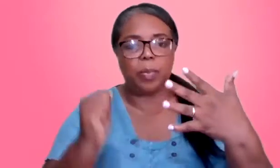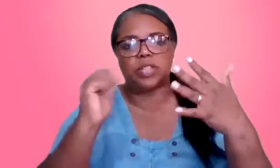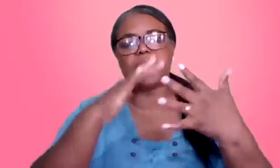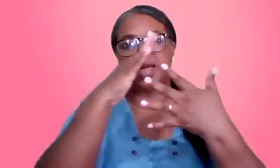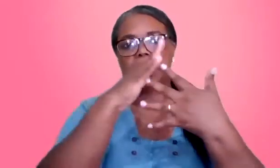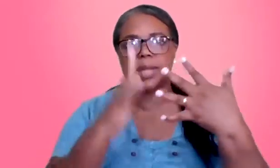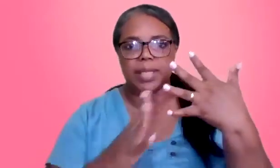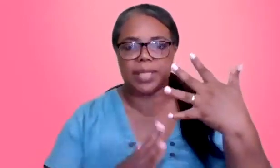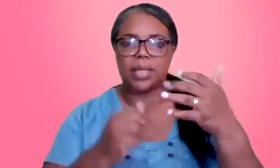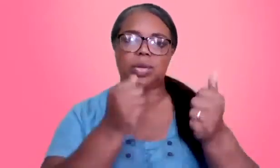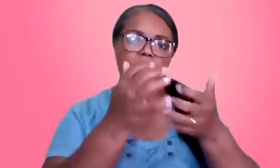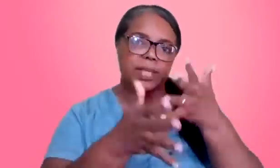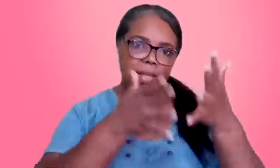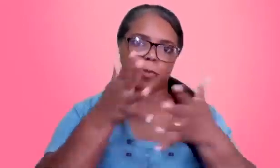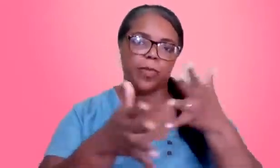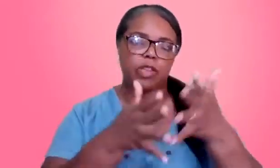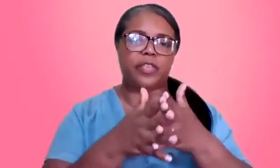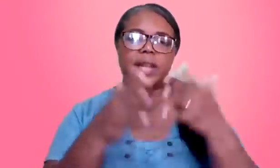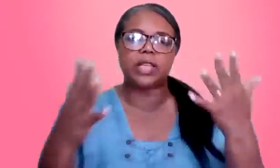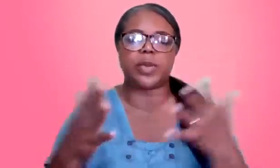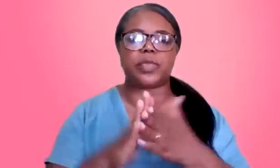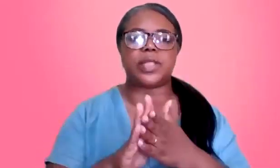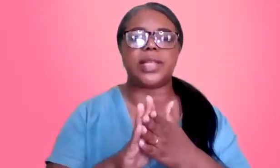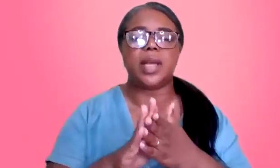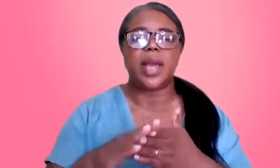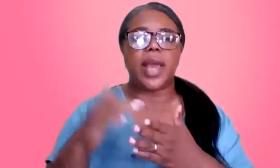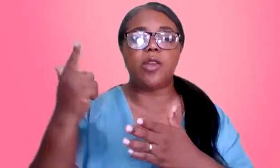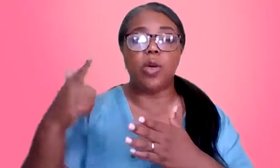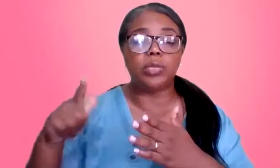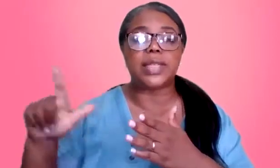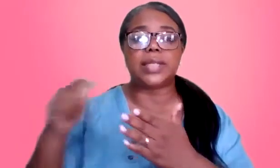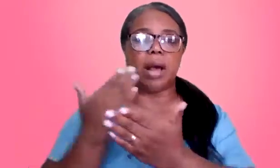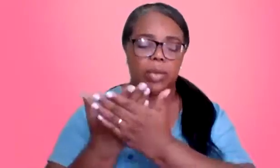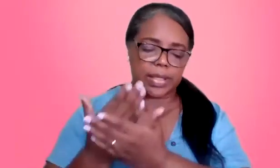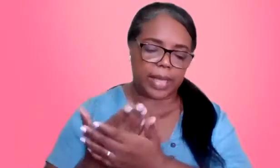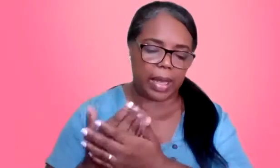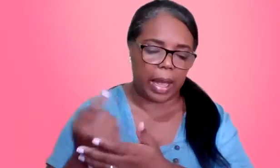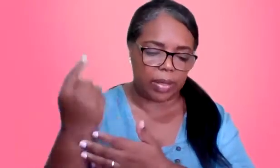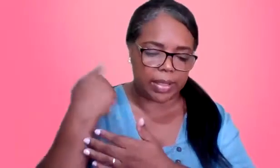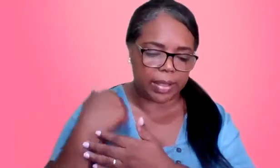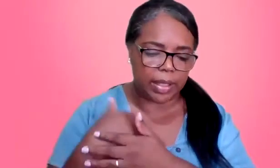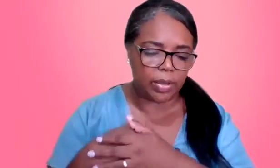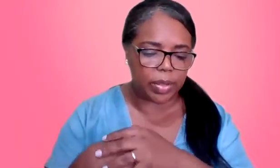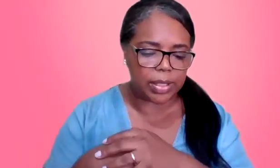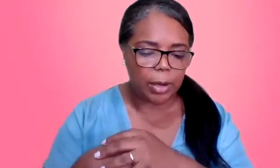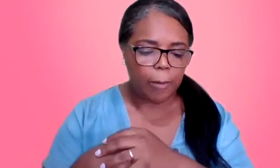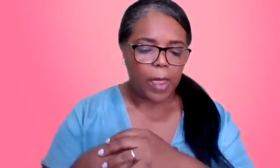posso fazer Libras assim ou assim. Eu já falei isso para vocês em outras aulas, tá? Aulas anteriores.